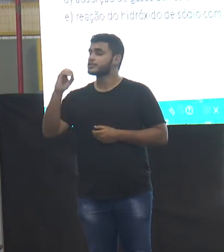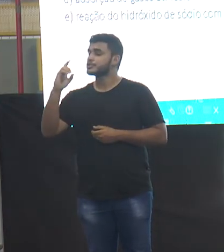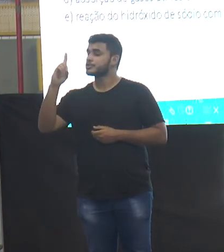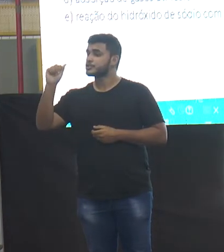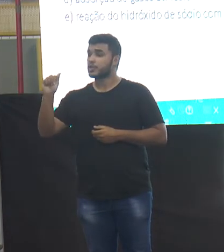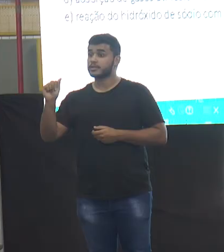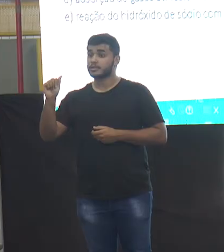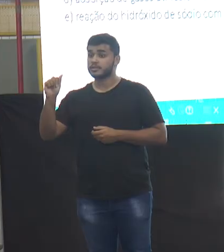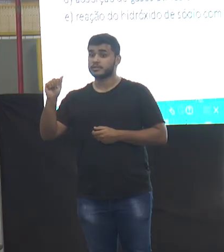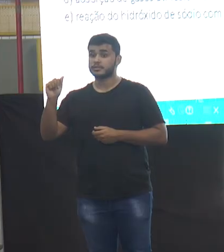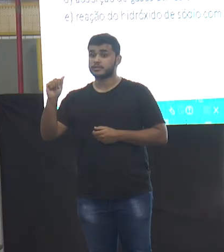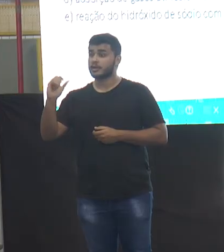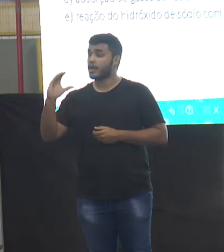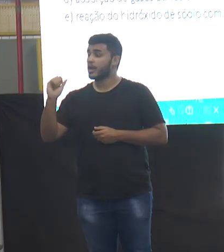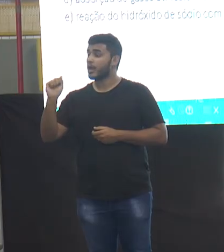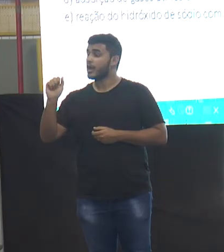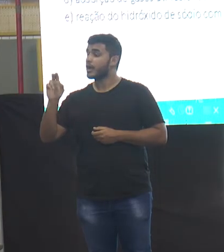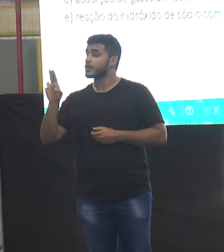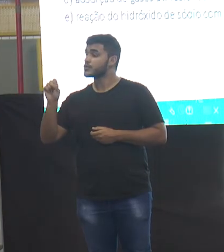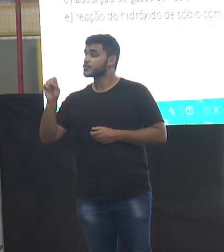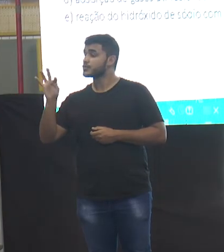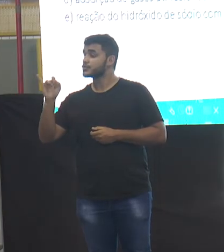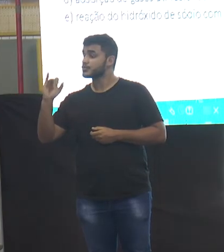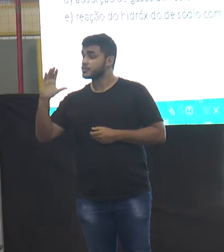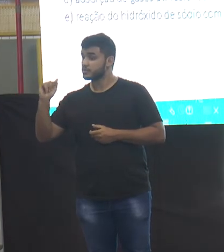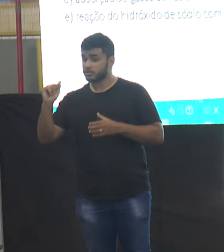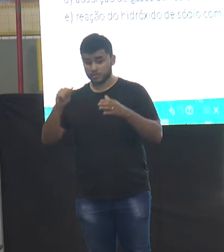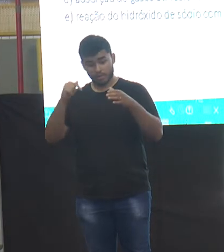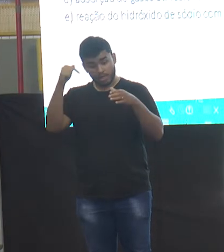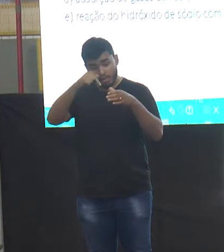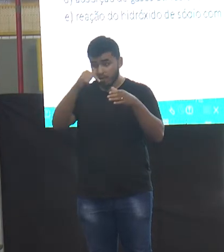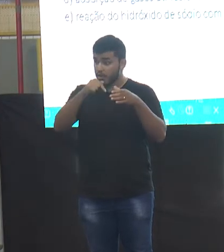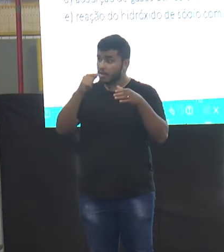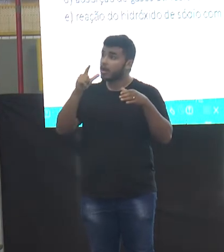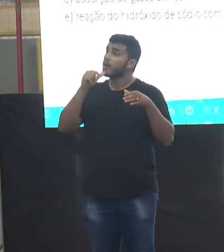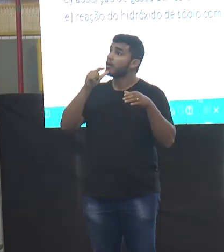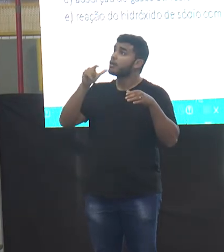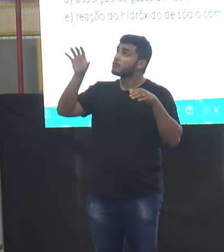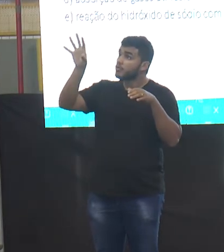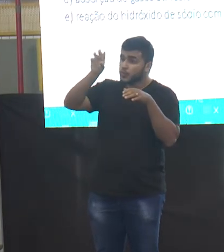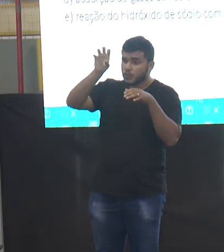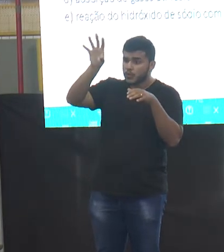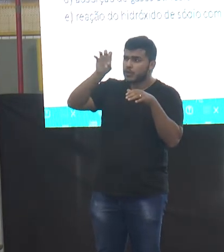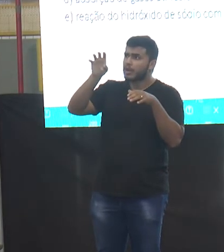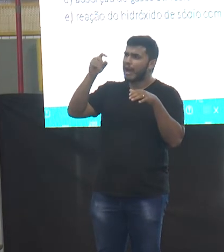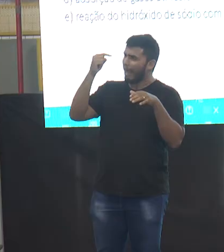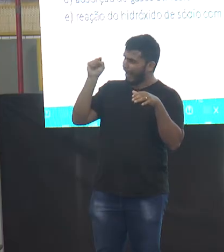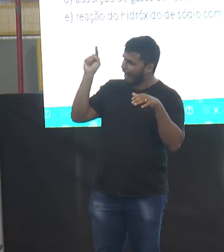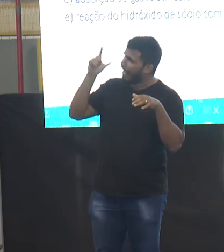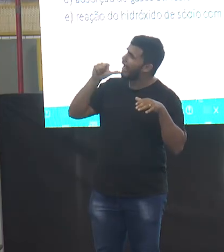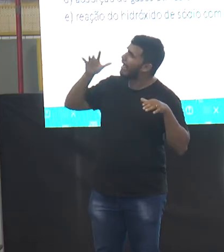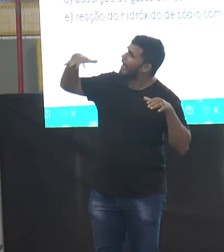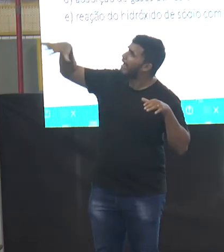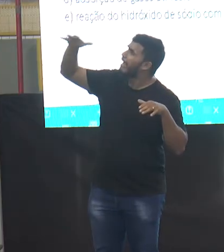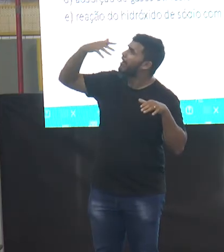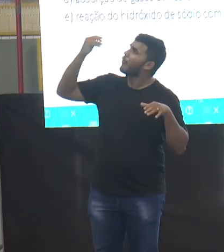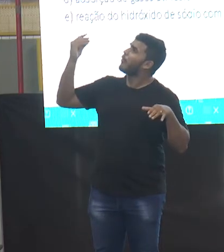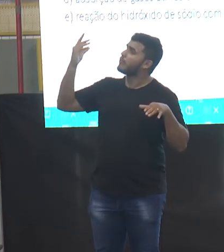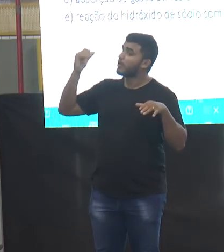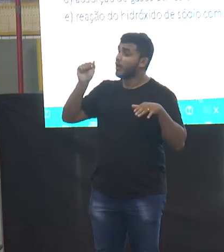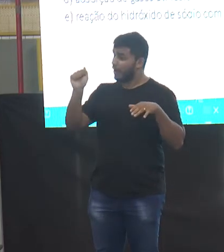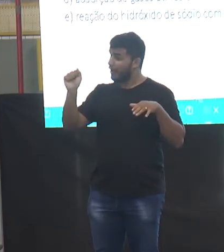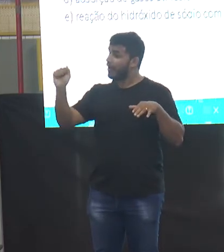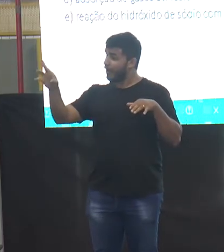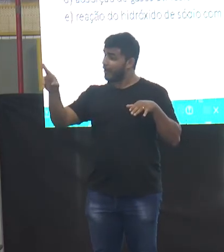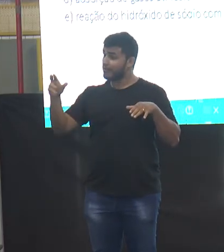já viu. Às vezes você pega um saleiro em uma bodega ou em uma churrascaria e está cheio